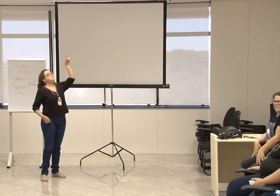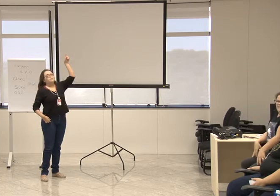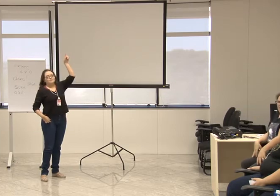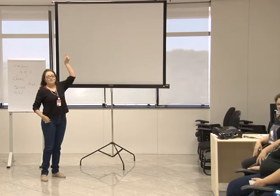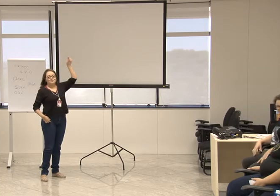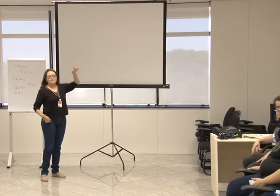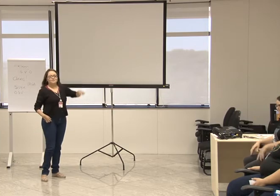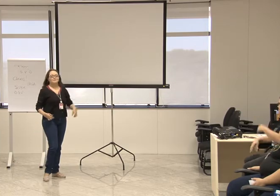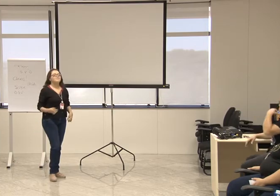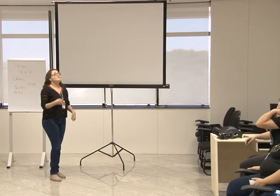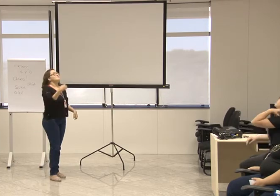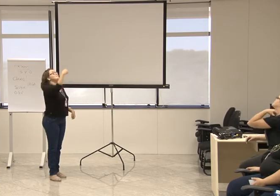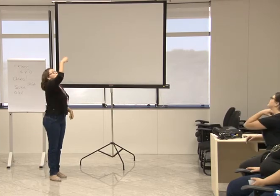Olha o dela lá, ó. Em